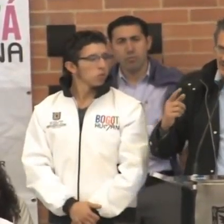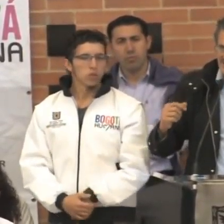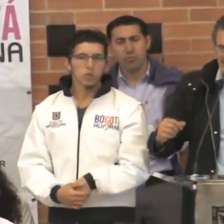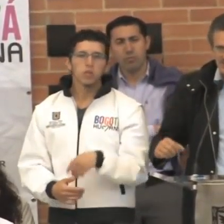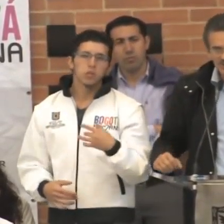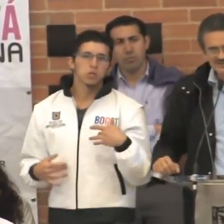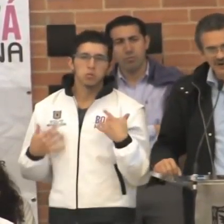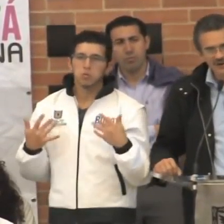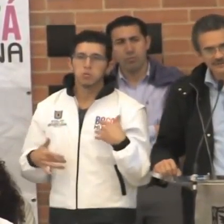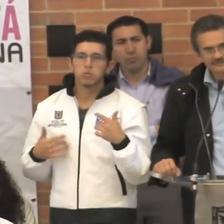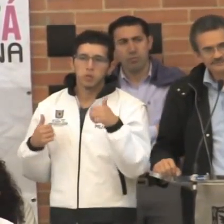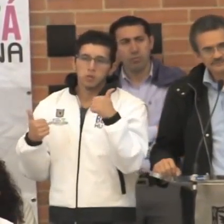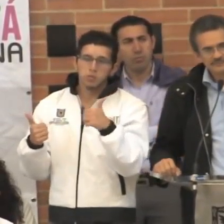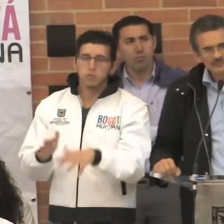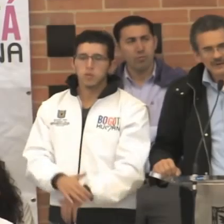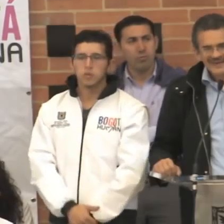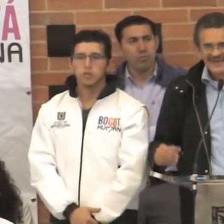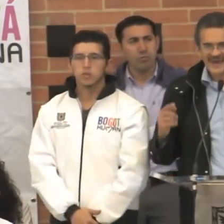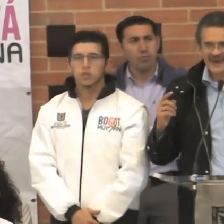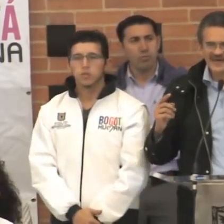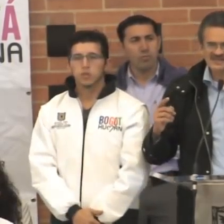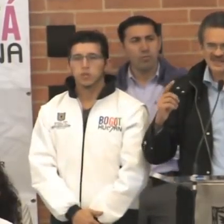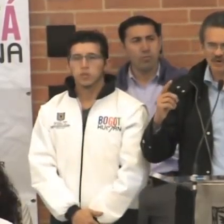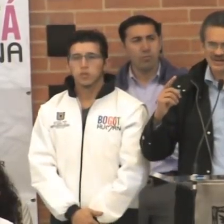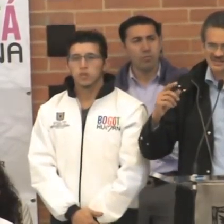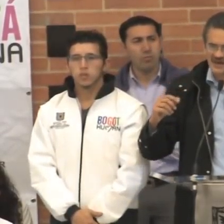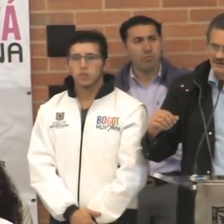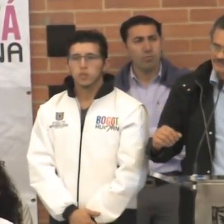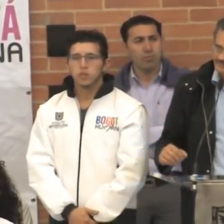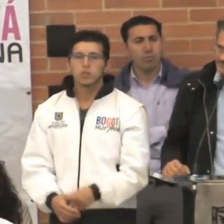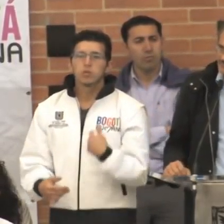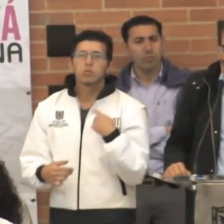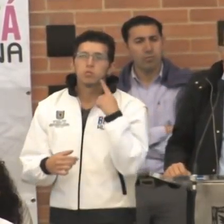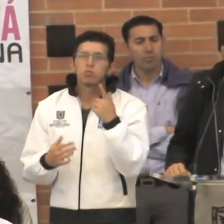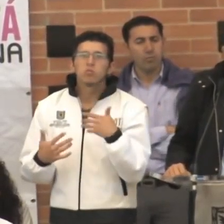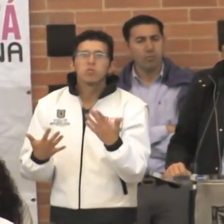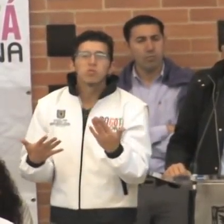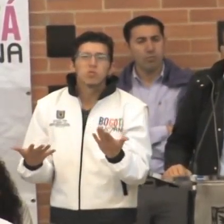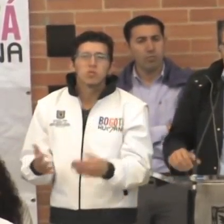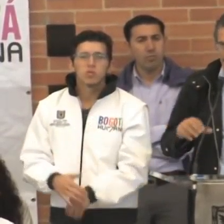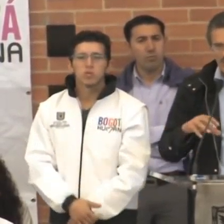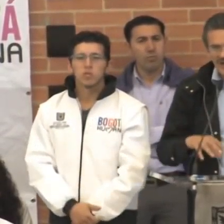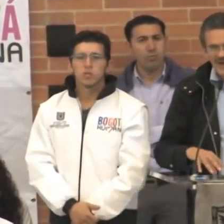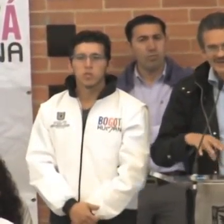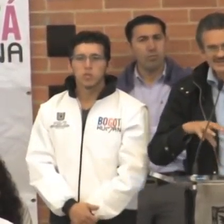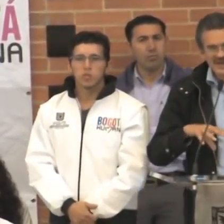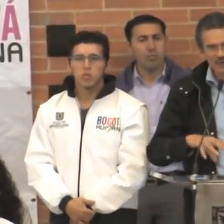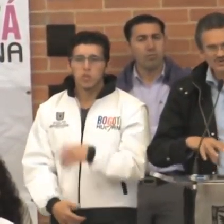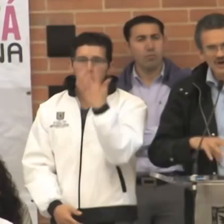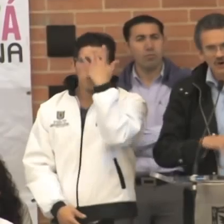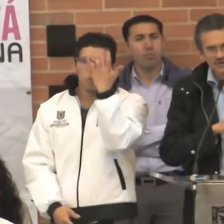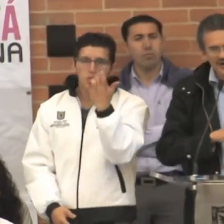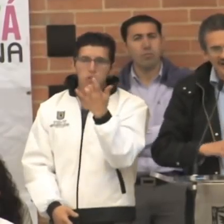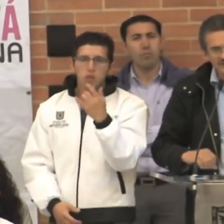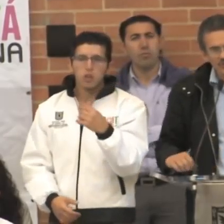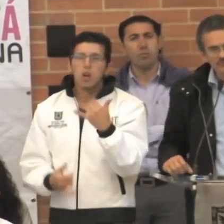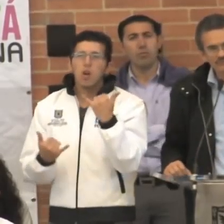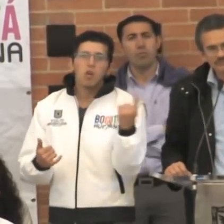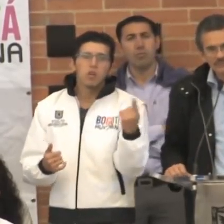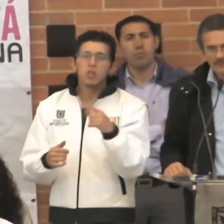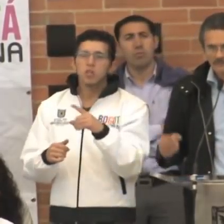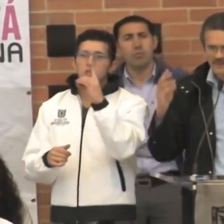la vida y una situación estable. ¿Qué decidimos hacer? ¿Por qué se anuncia hoy un